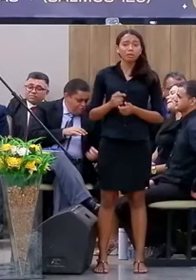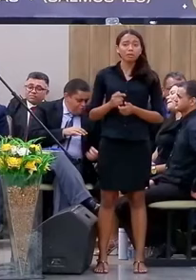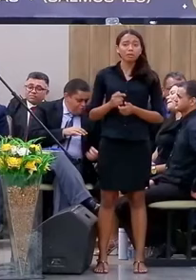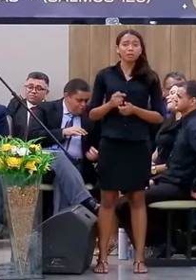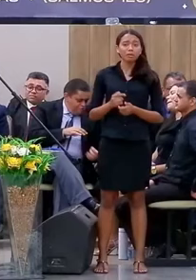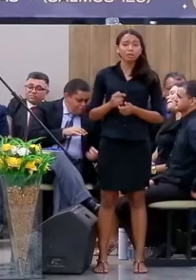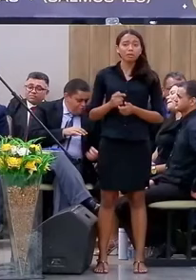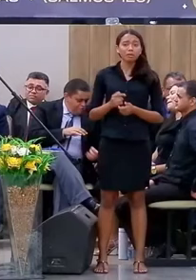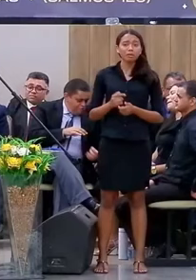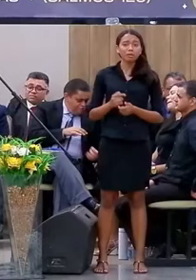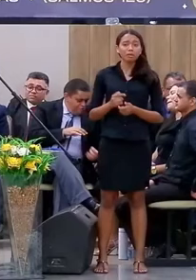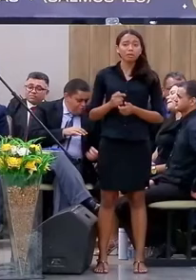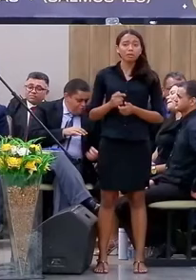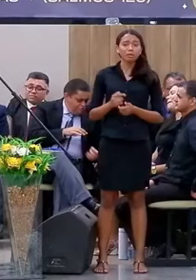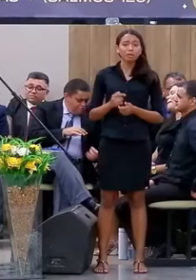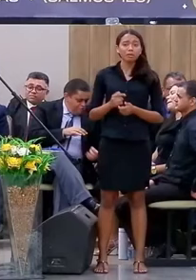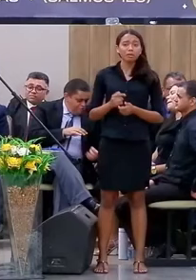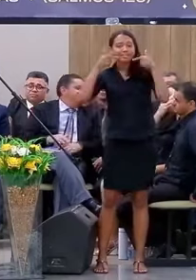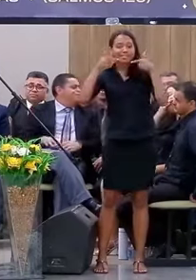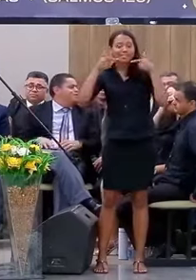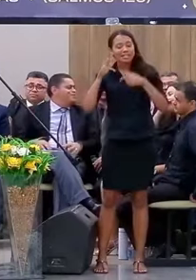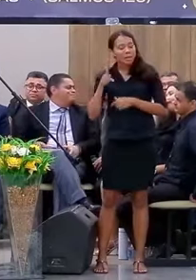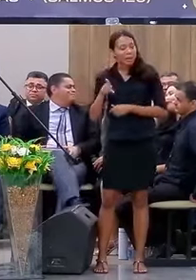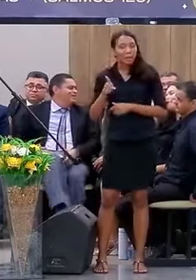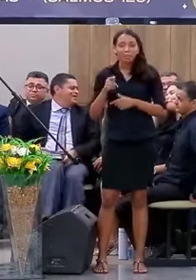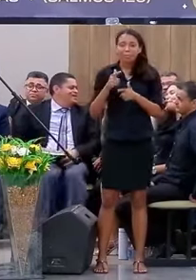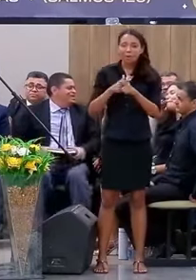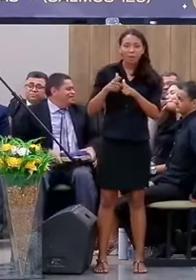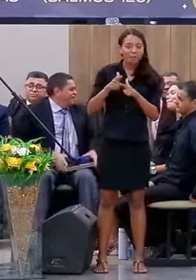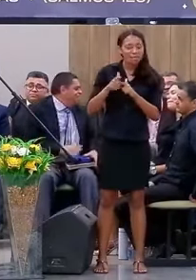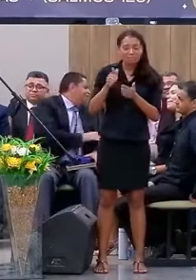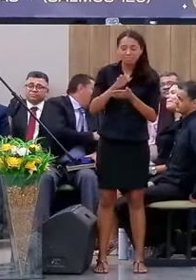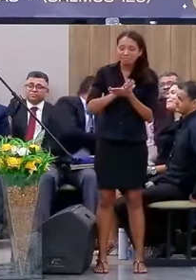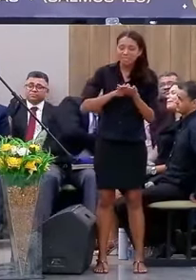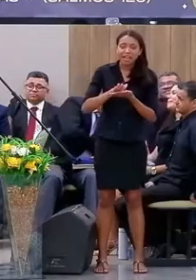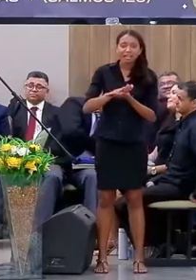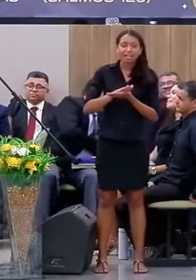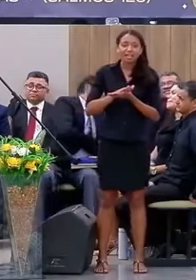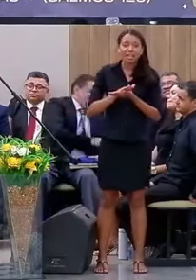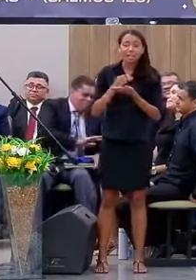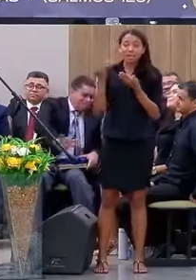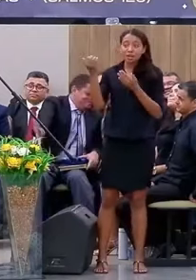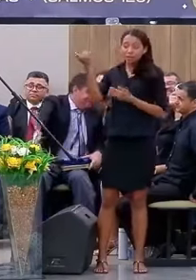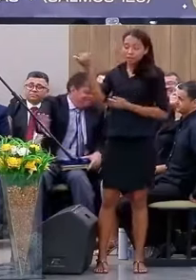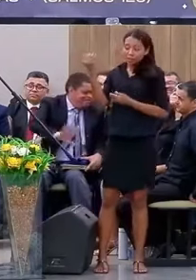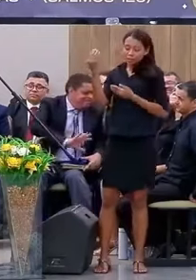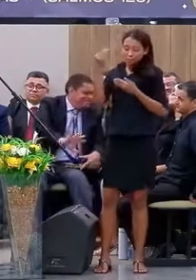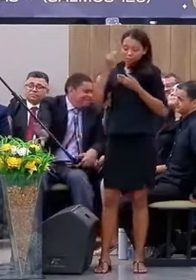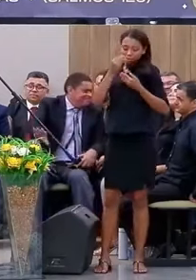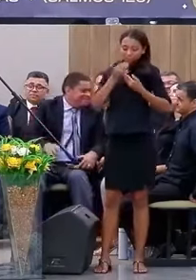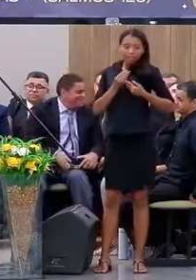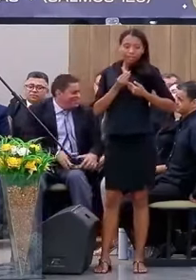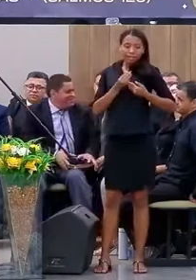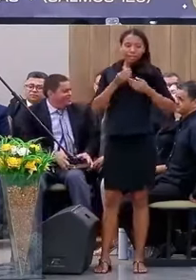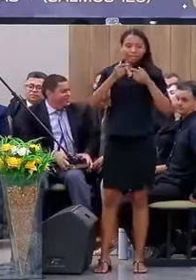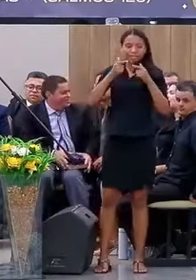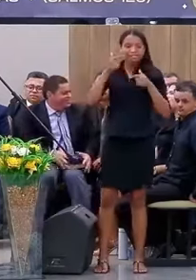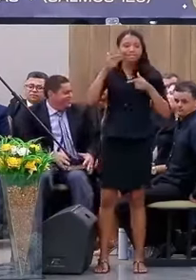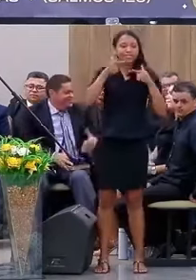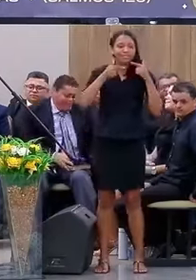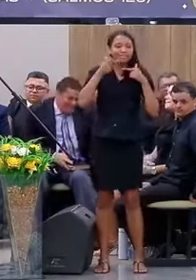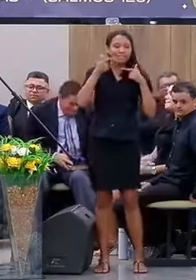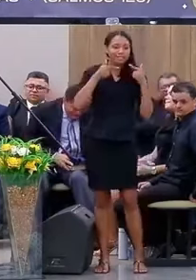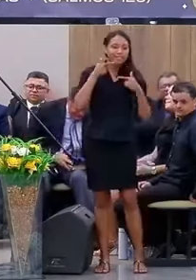sorriso. As aflições não tiram os nossos sorrisos. Porque quem coloca ele dentro de nós é o